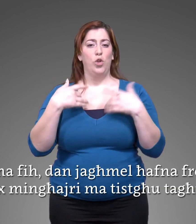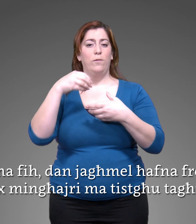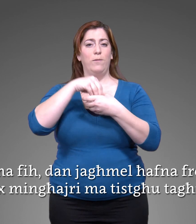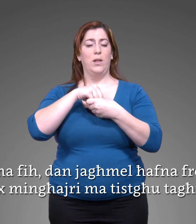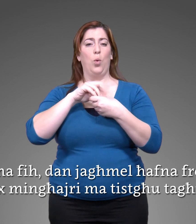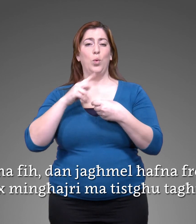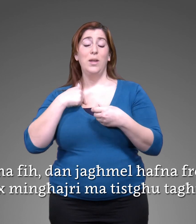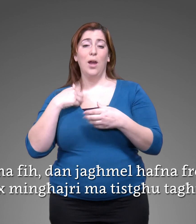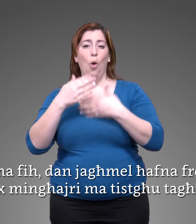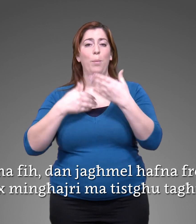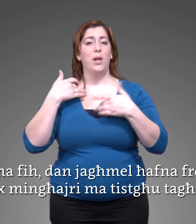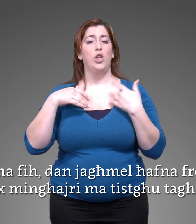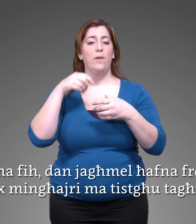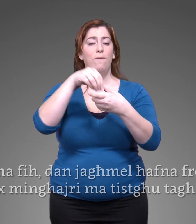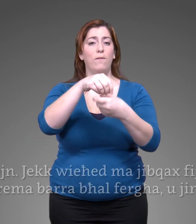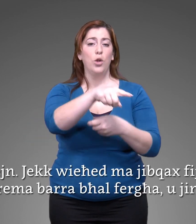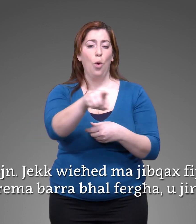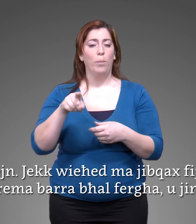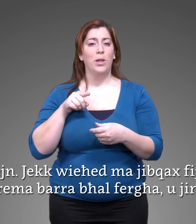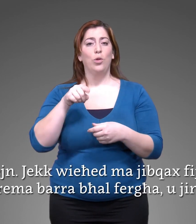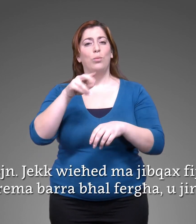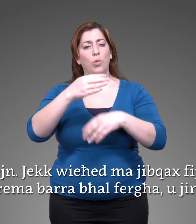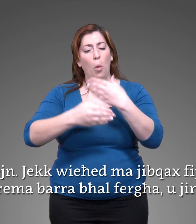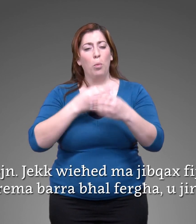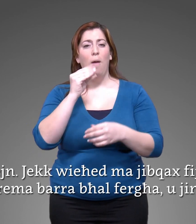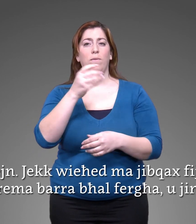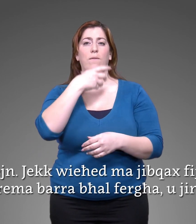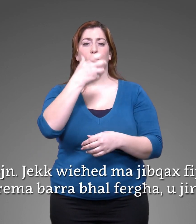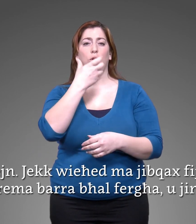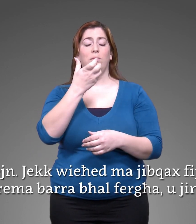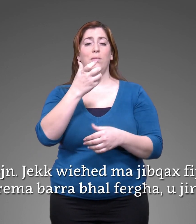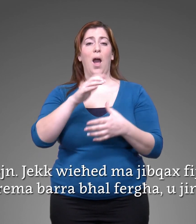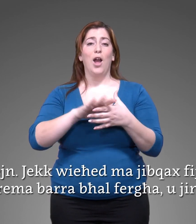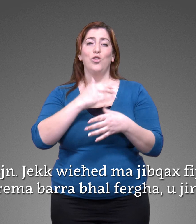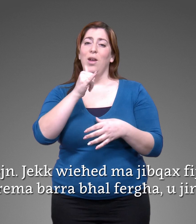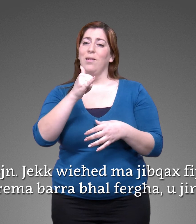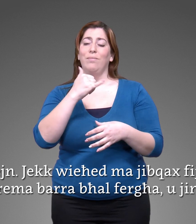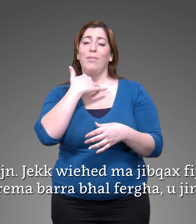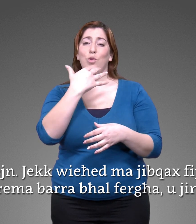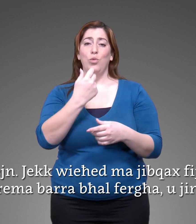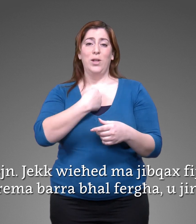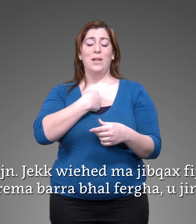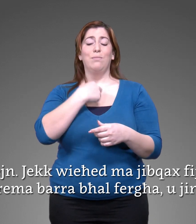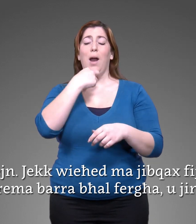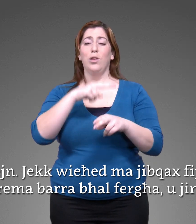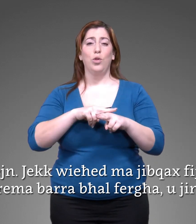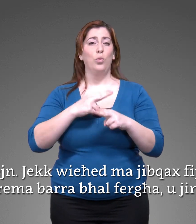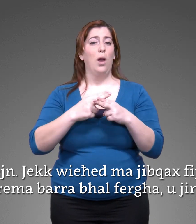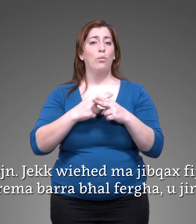Għax min-najr ma t-stota mnuġen Jek ujħat ma jibqaħx fiħ Jintrema barra